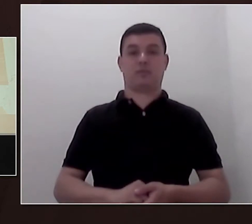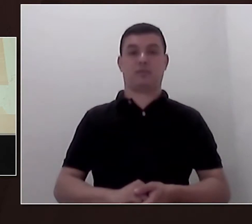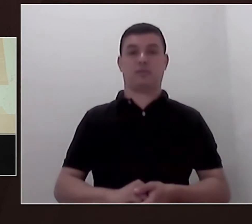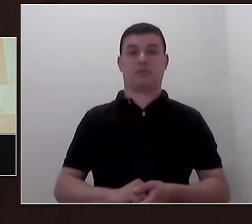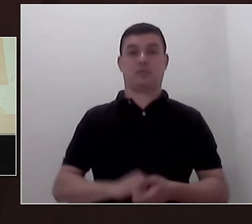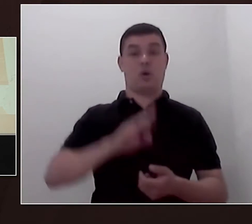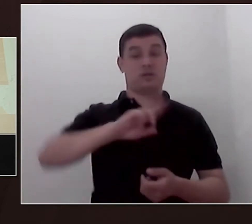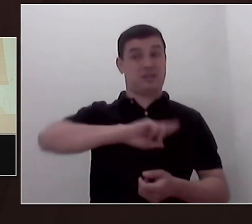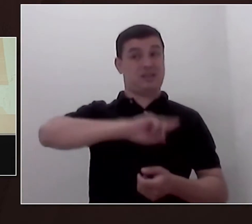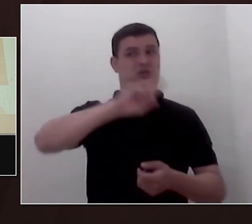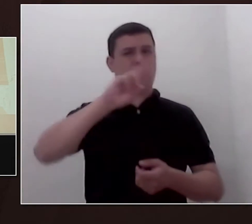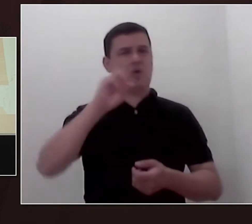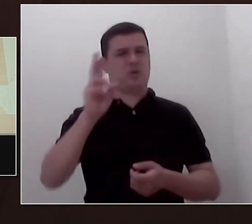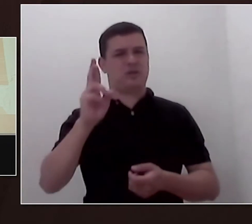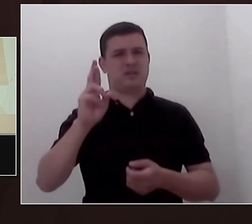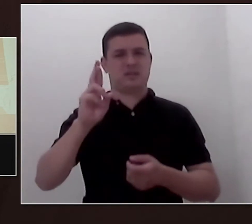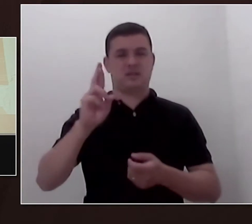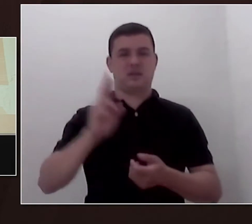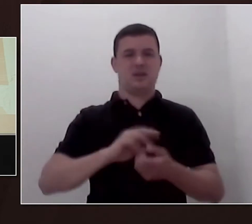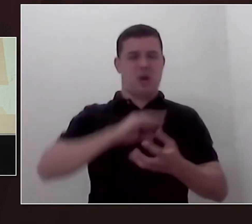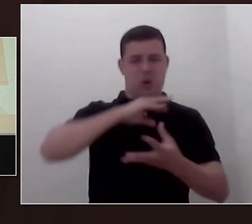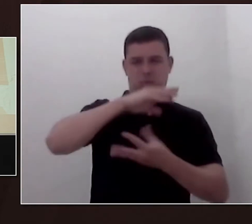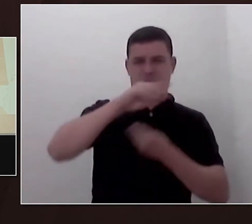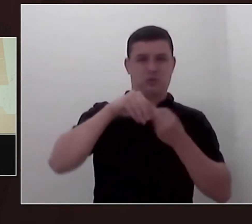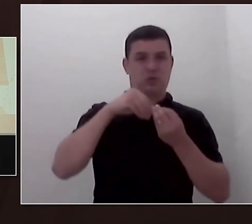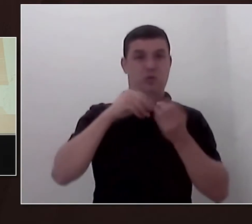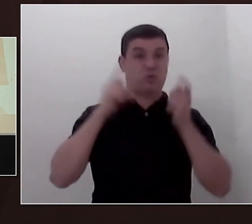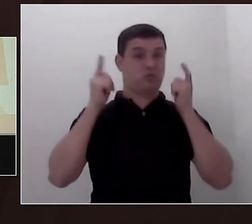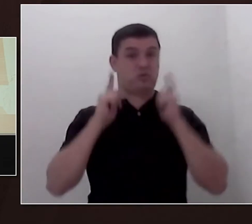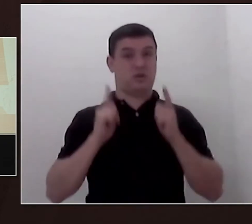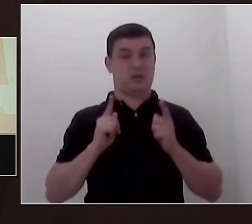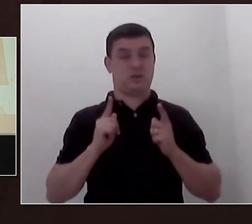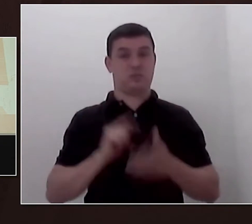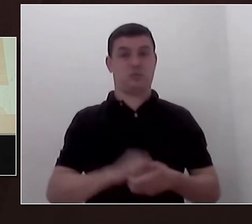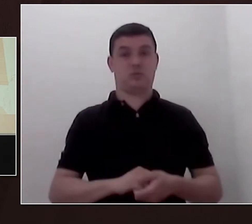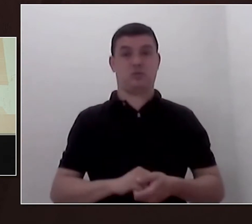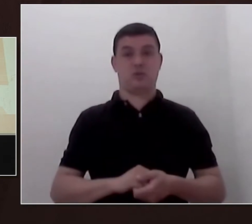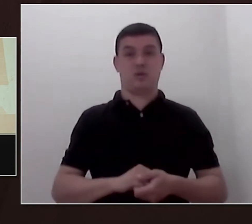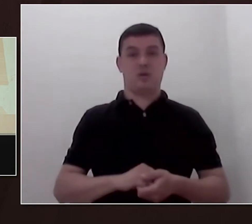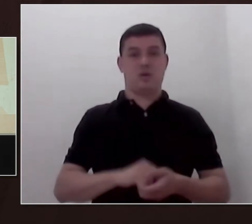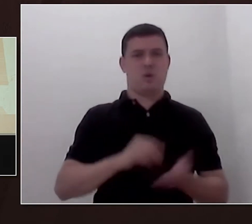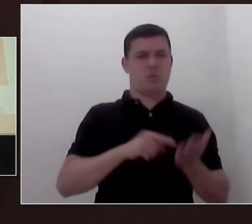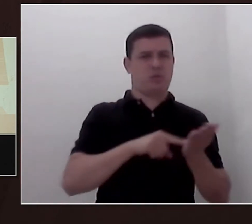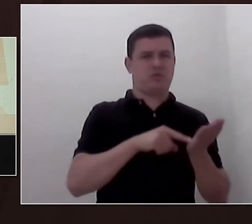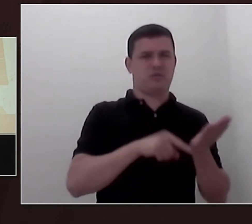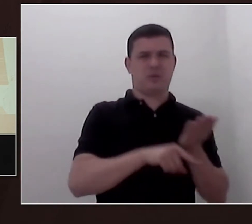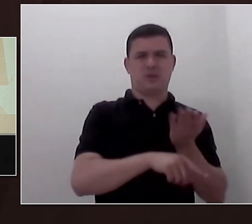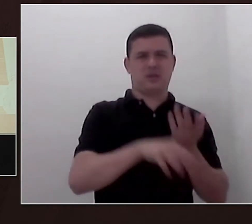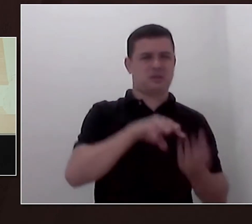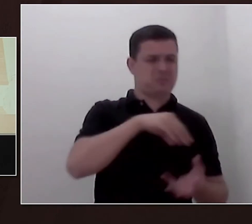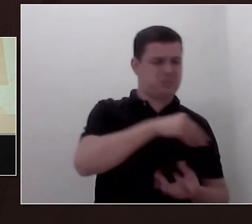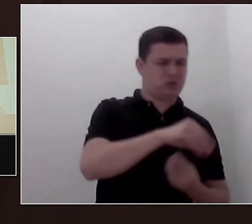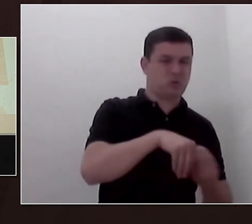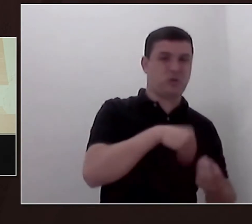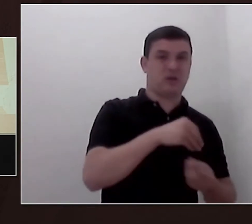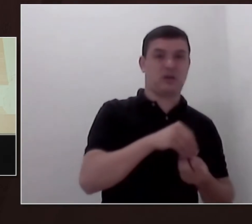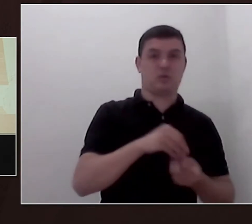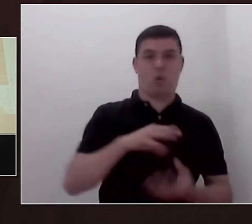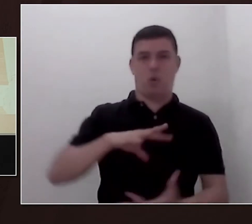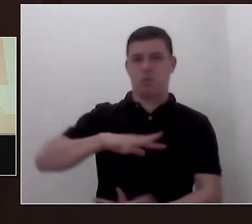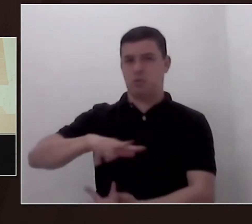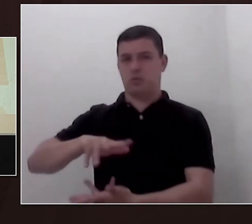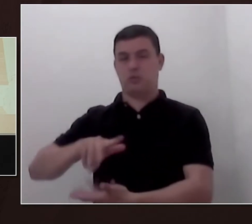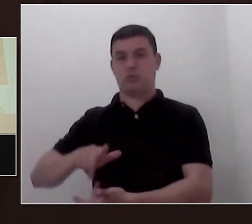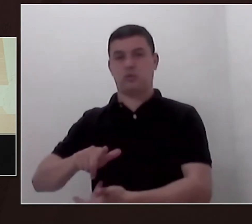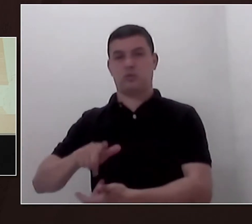persa, egípcias e outras. O judaísmo estava profundamente mesclado ao gnosticismo